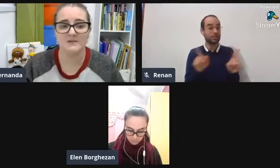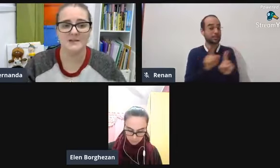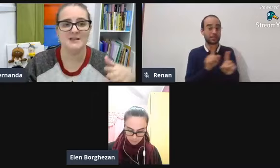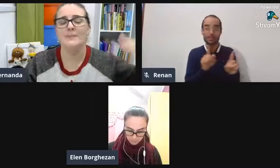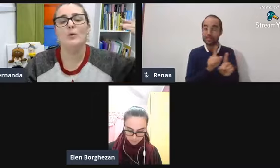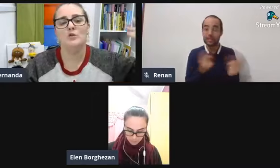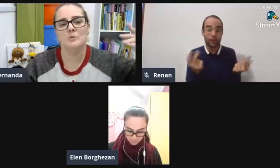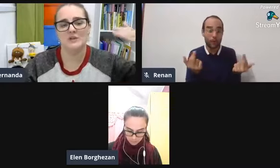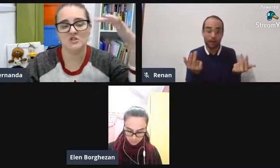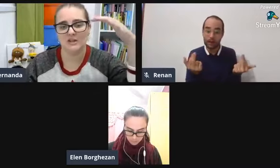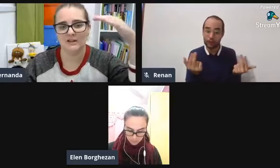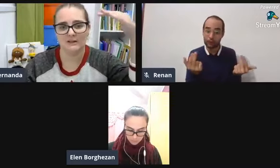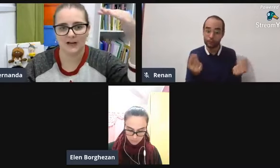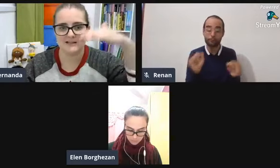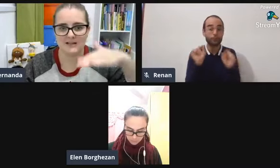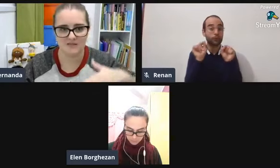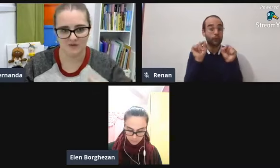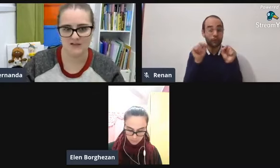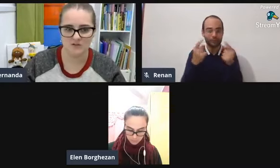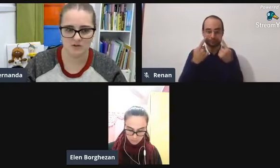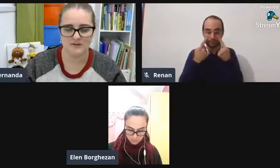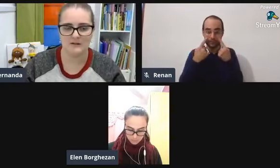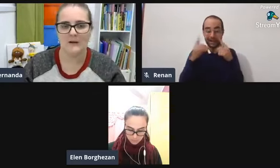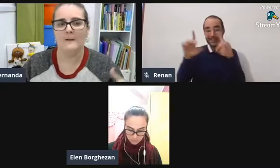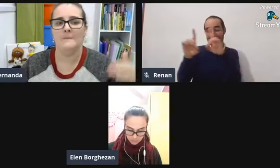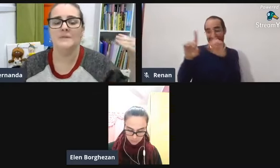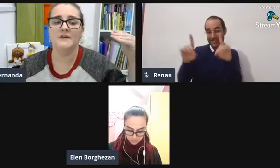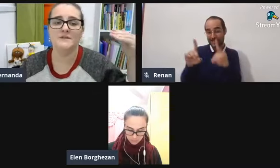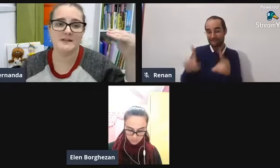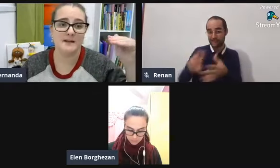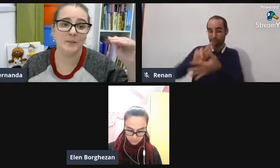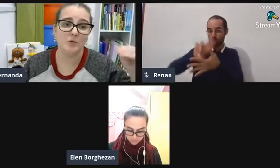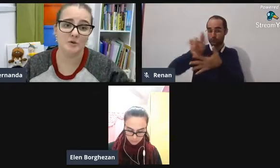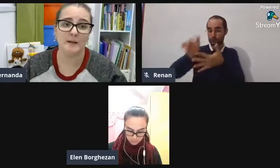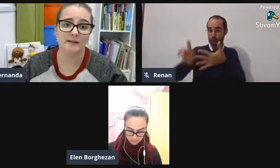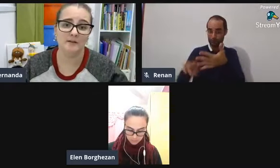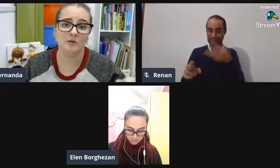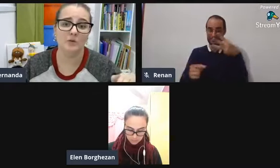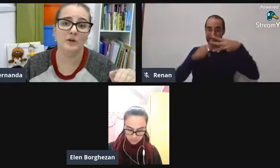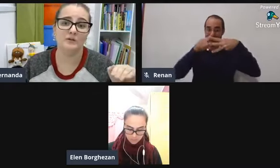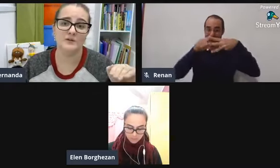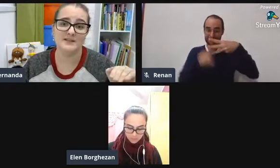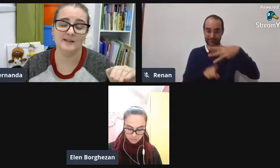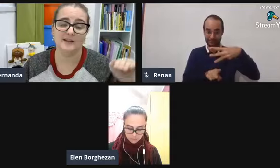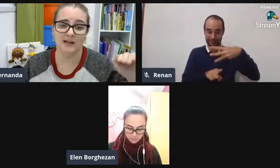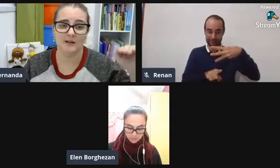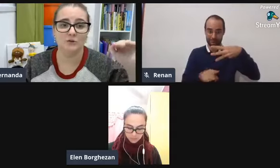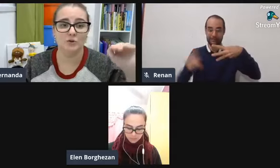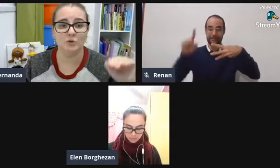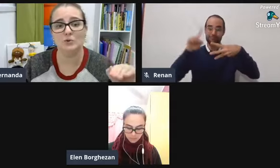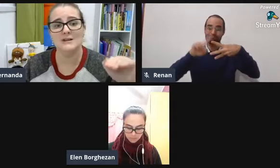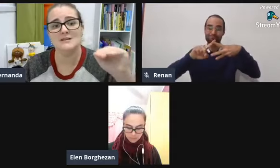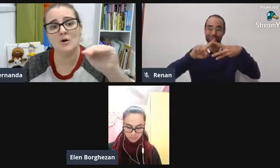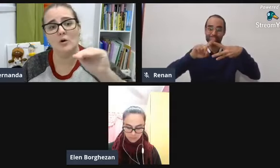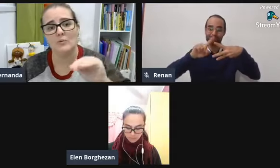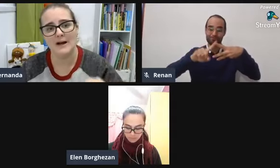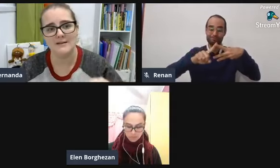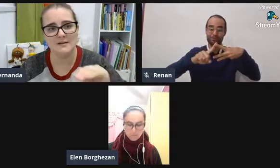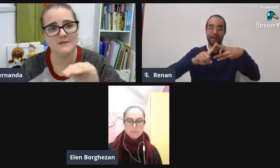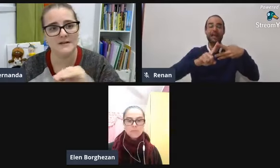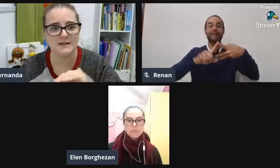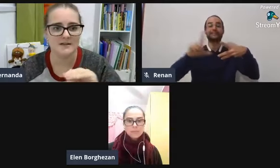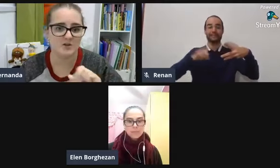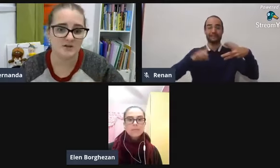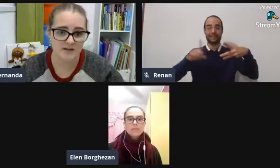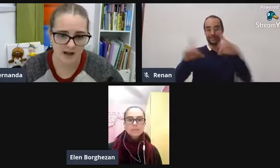Então, a deficiência múltipla, a gente tem 3 classificações. Deficiência múltipla, quando você tem 2 ou